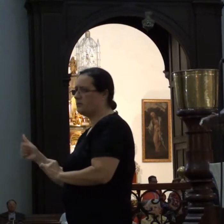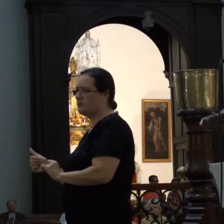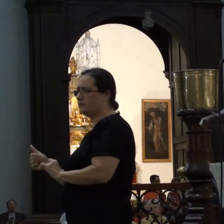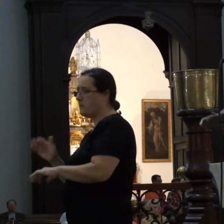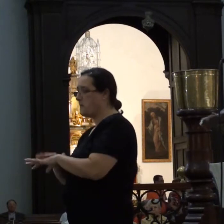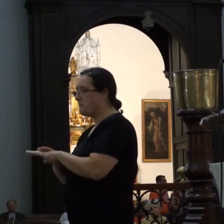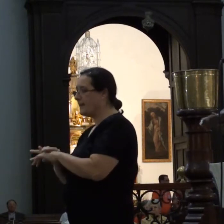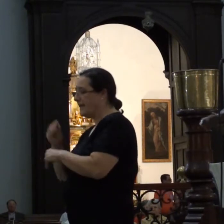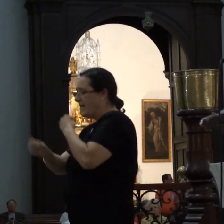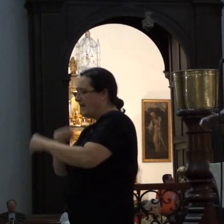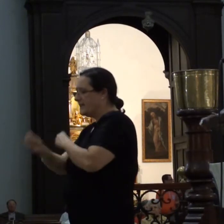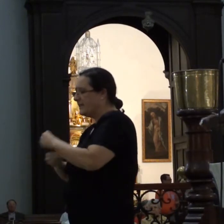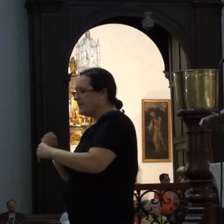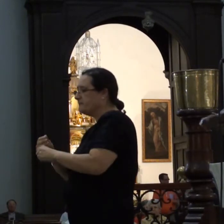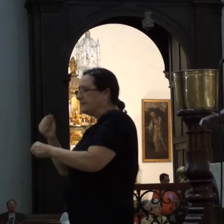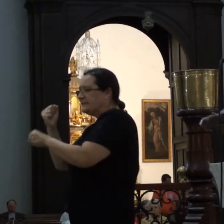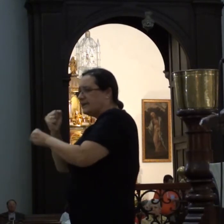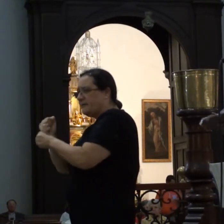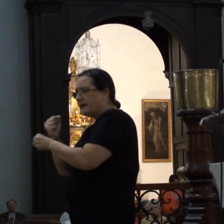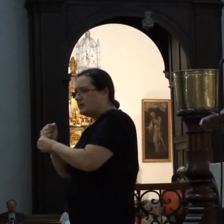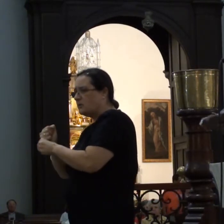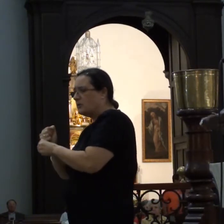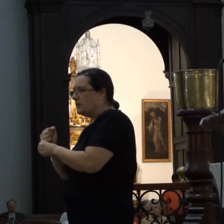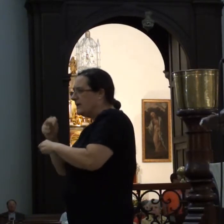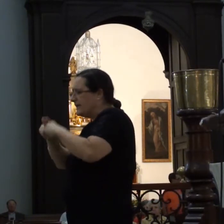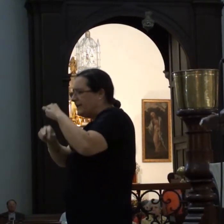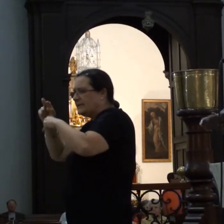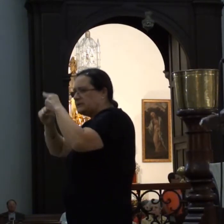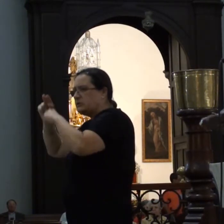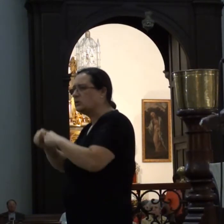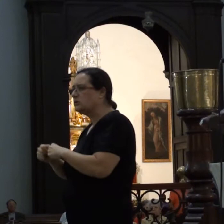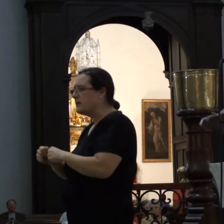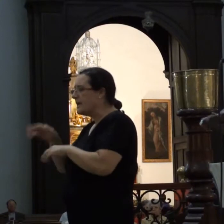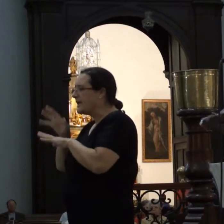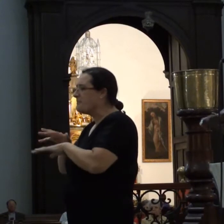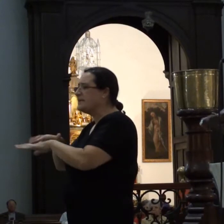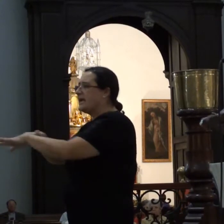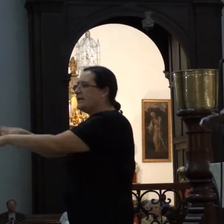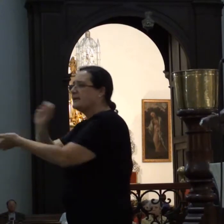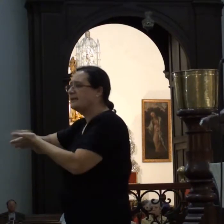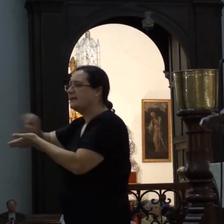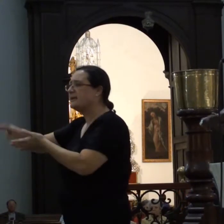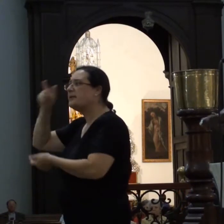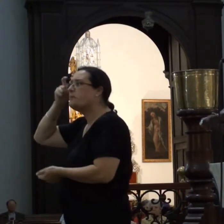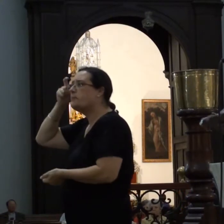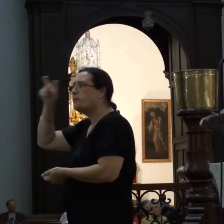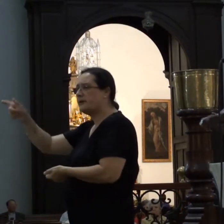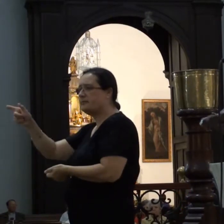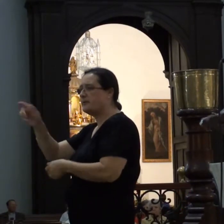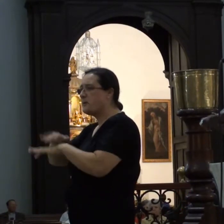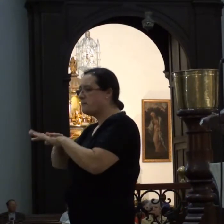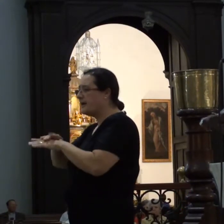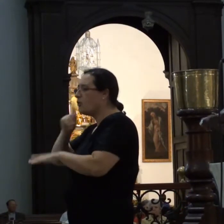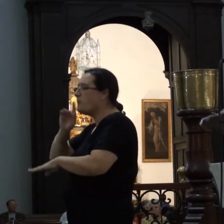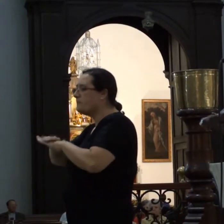cometidos y tareas en la Constitución y en la marcha de su pueblo hacia la realización del proyecto